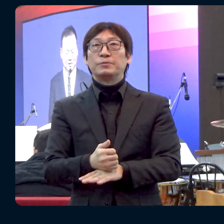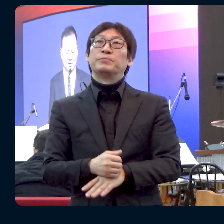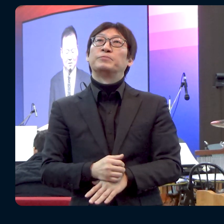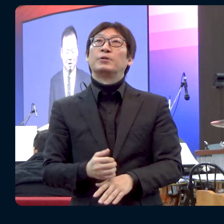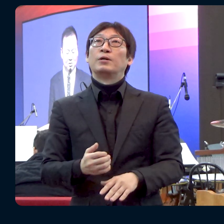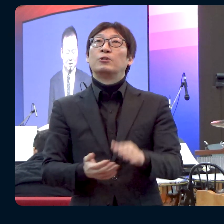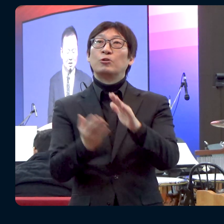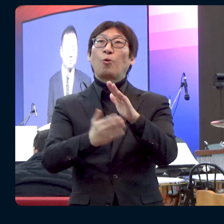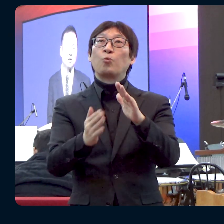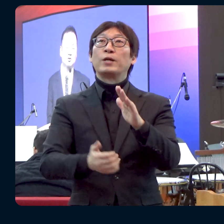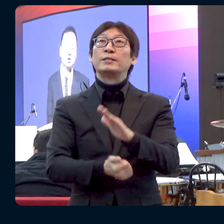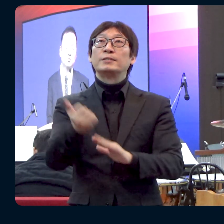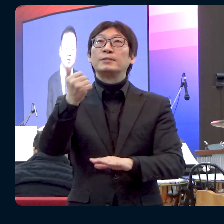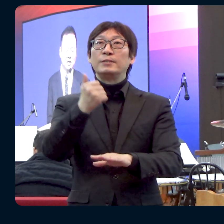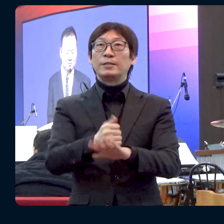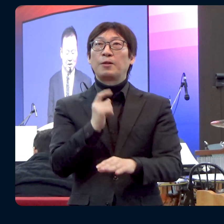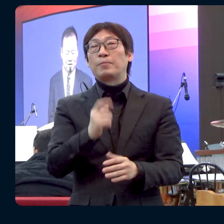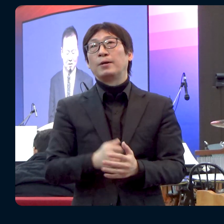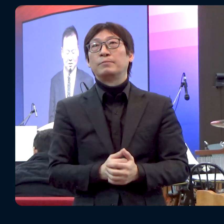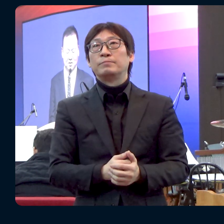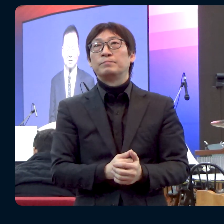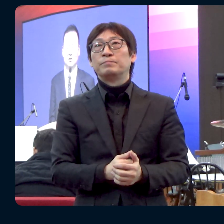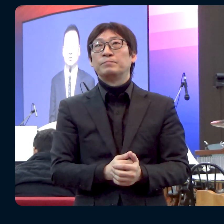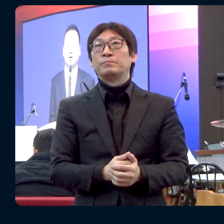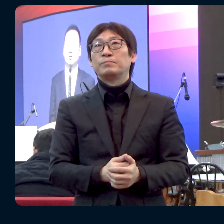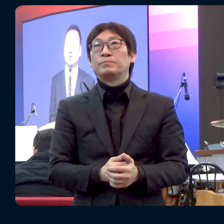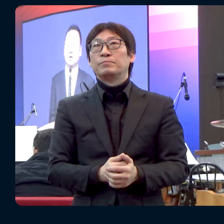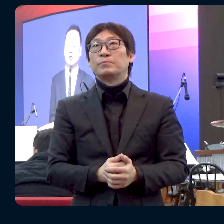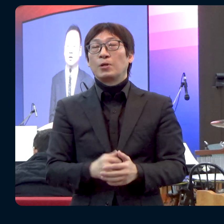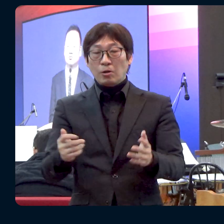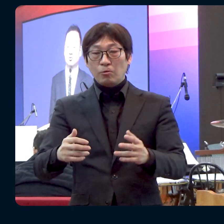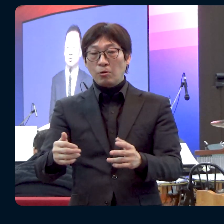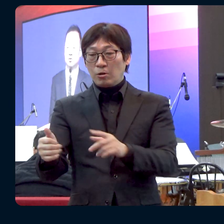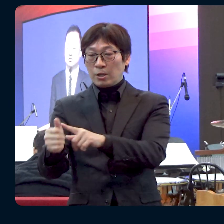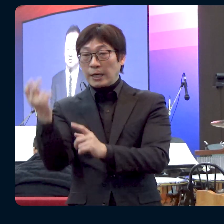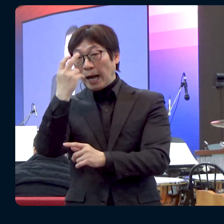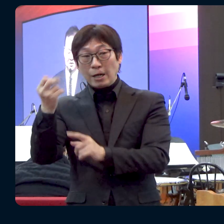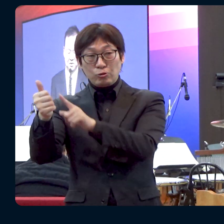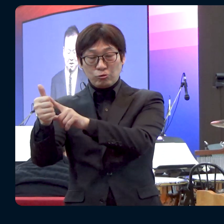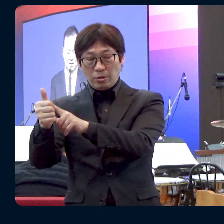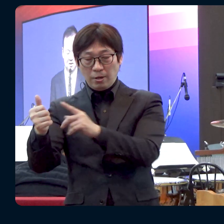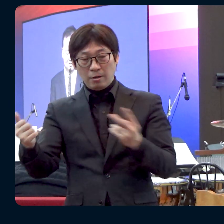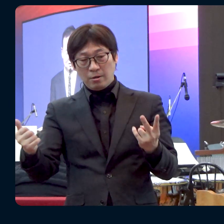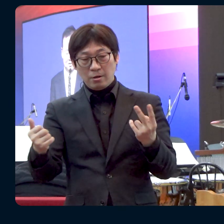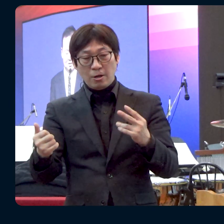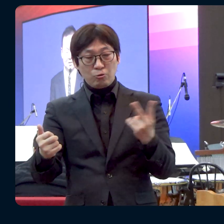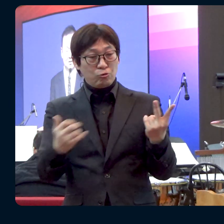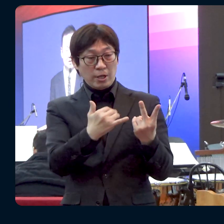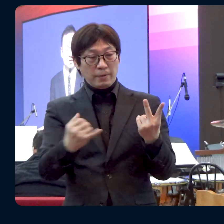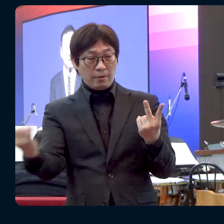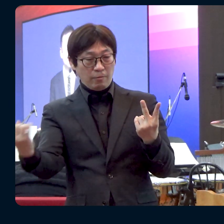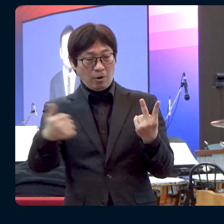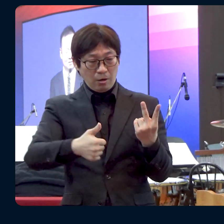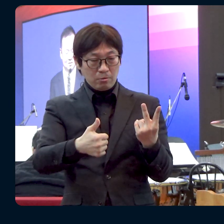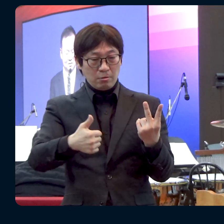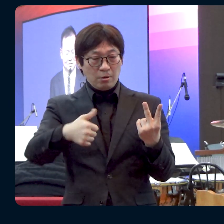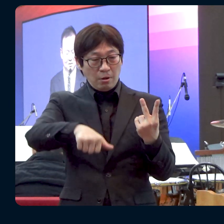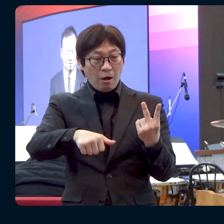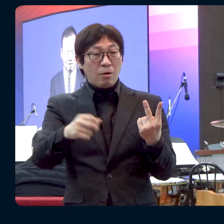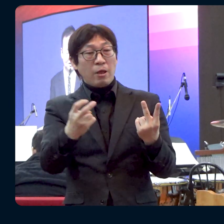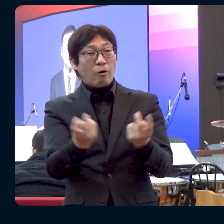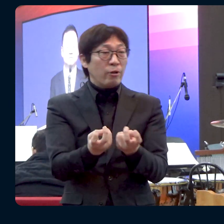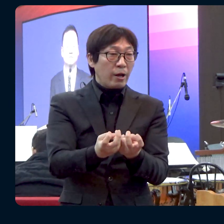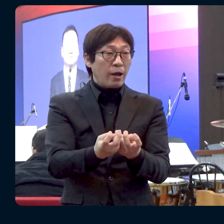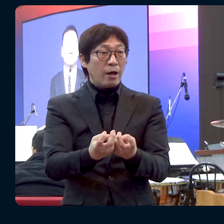승리였습니다. 바울과 실라 앞에 간수가 엎드려 말합니다. 선생들이여, 내가 어떻게 하여야 구원을 얻을 수 있겠습니까?